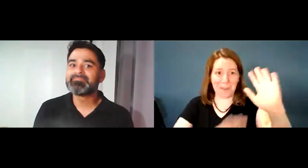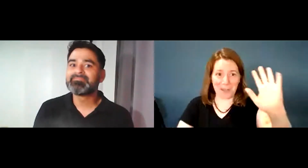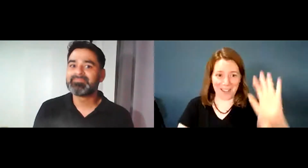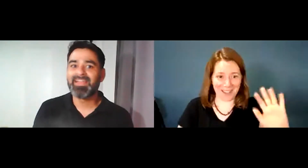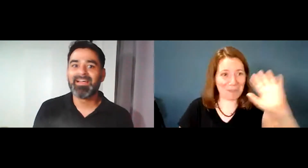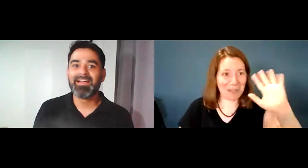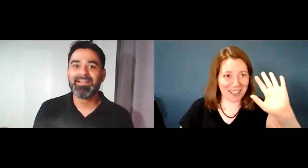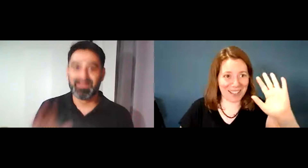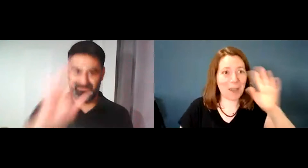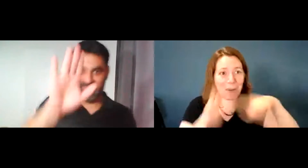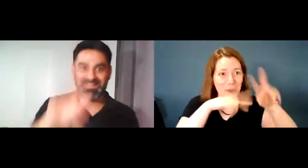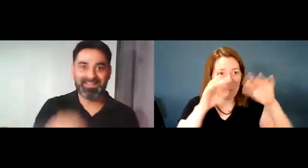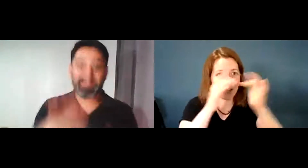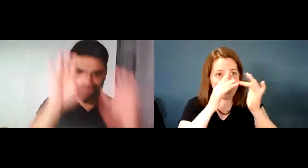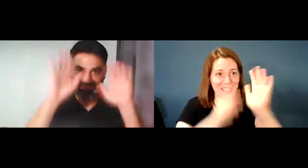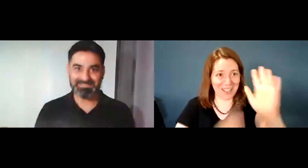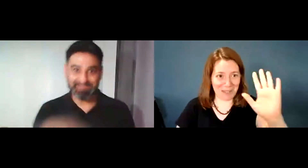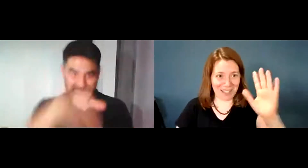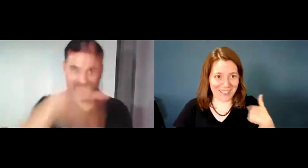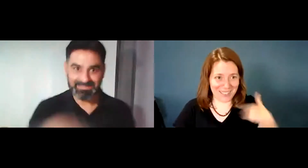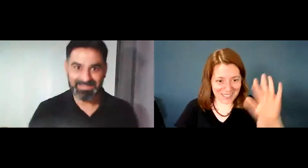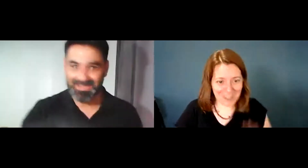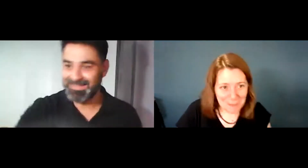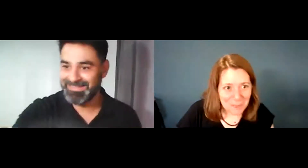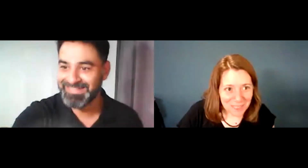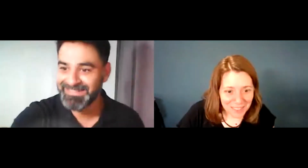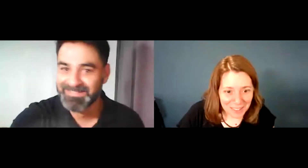No miramos películas de dibujito. A ver, una pista.